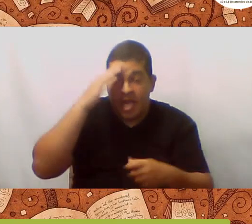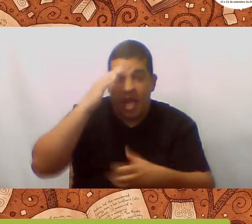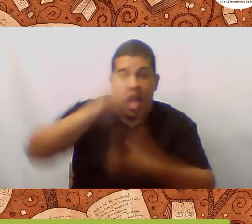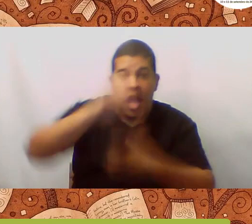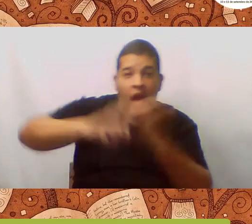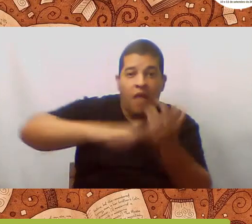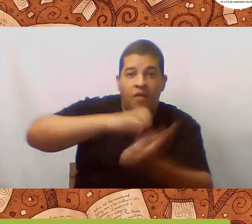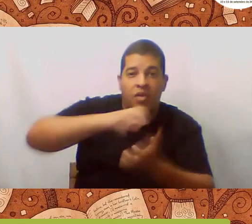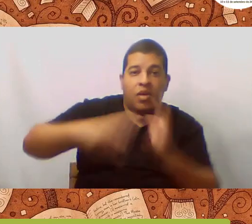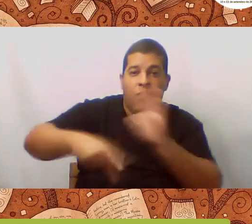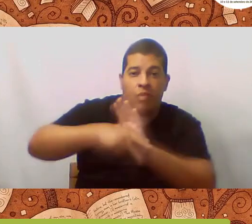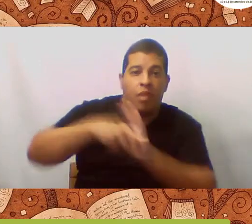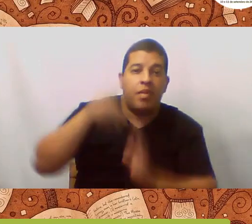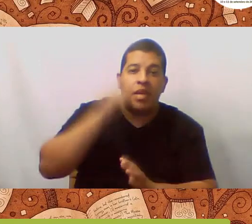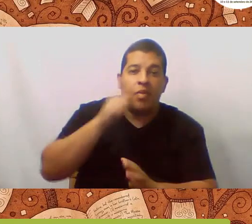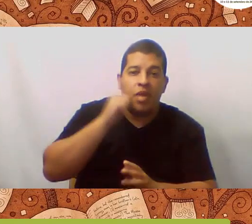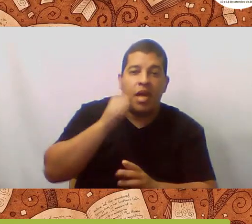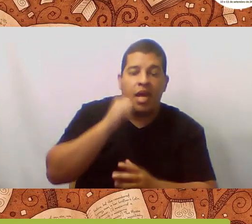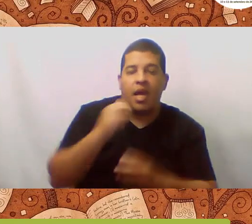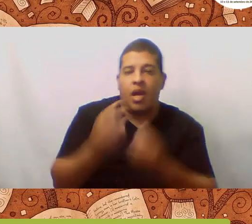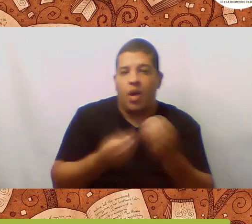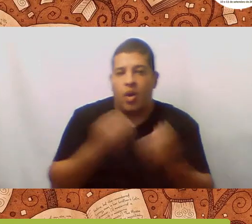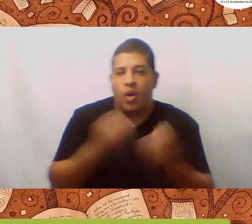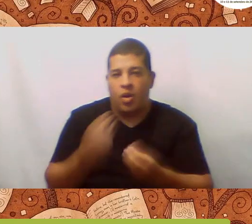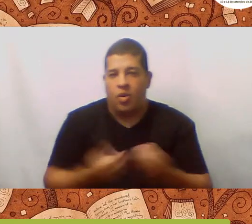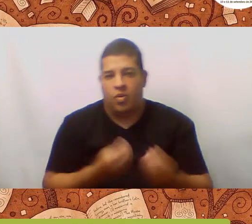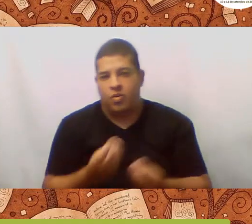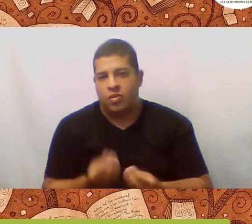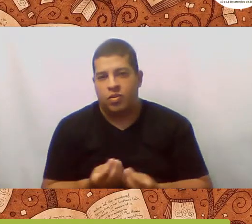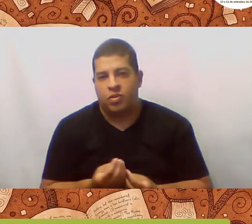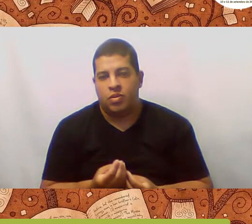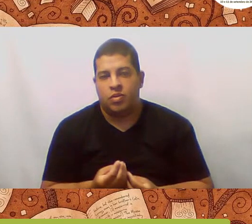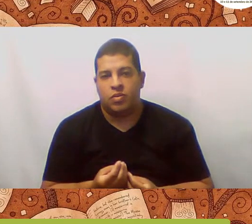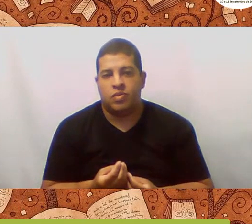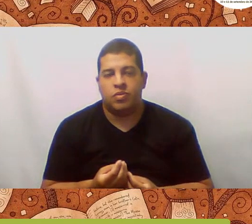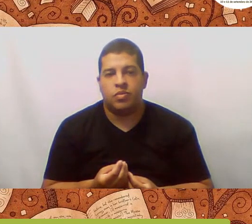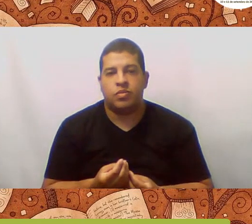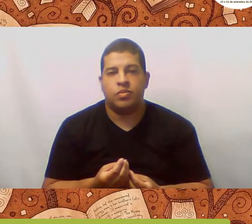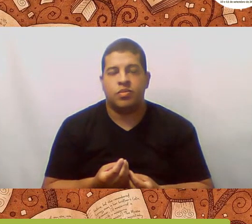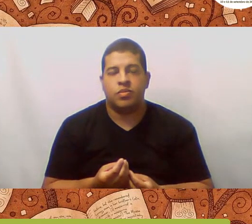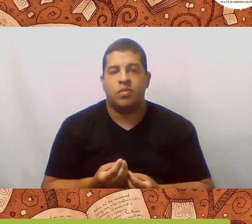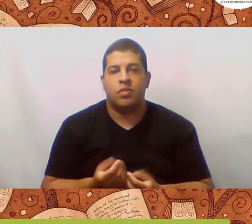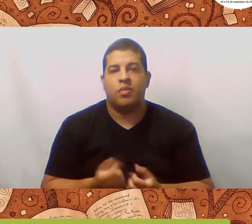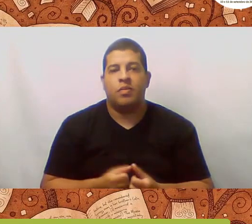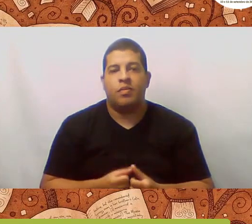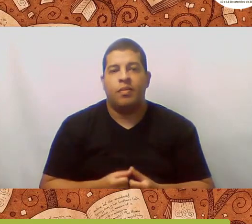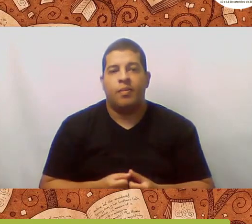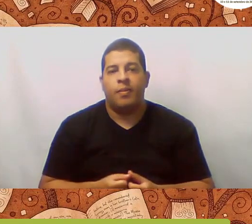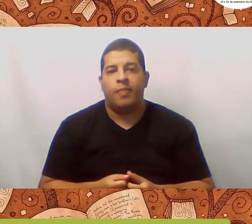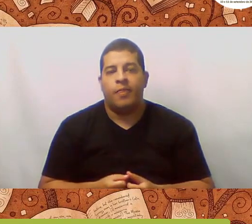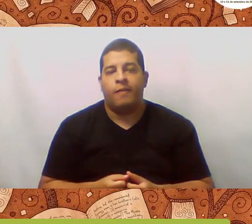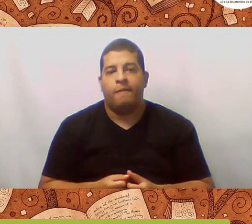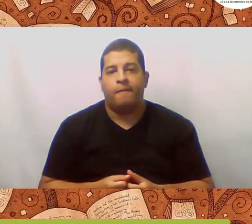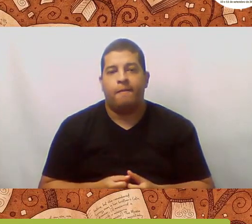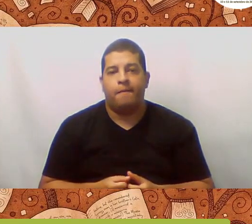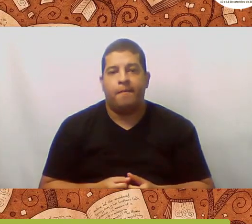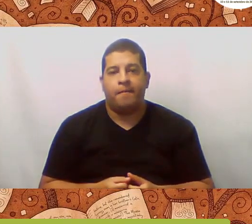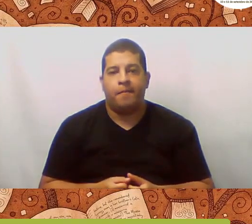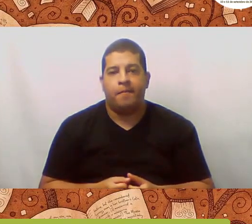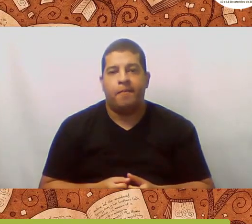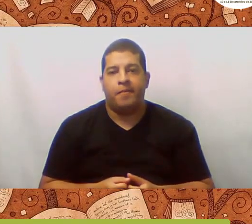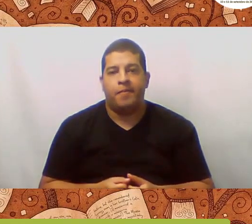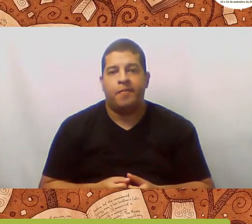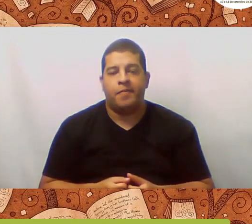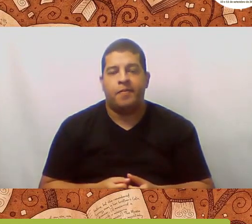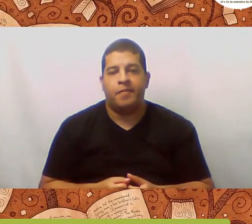antipatriarcal, que é na medida em que a revolução feminista e antipatriarcal ela foi a galvanizadora da